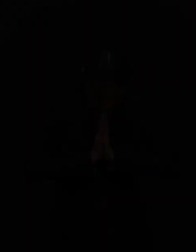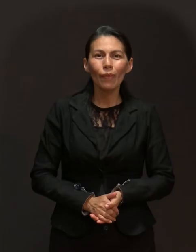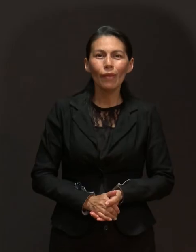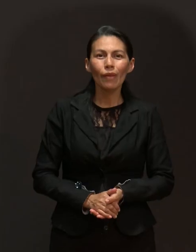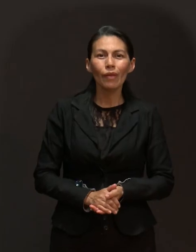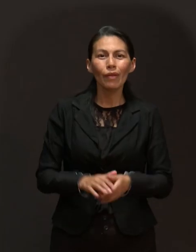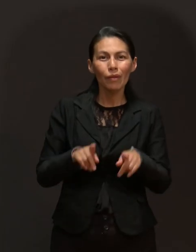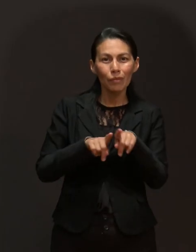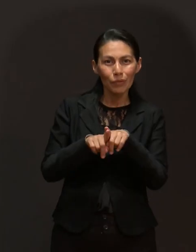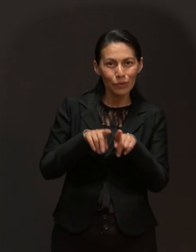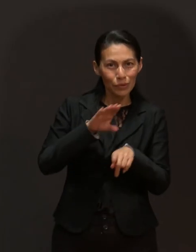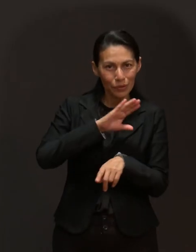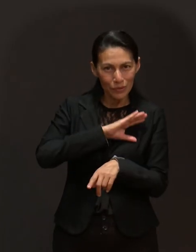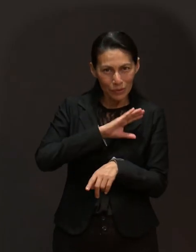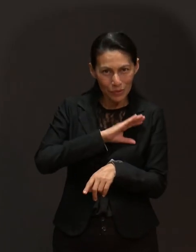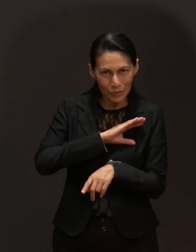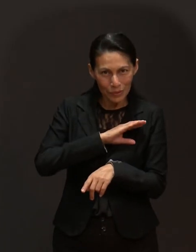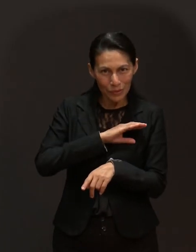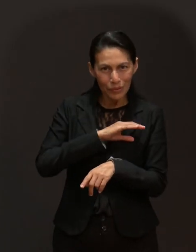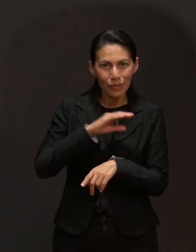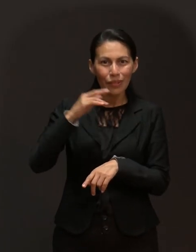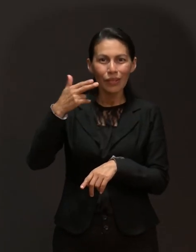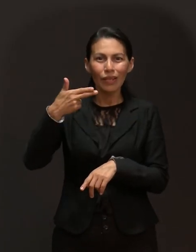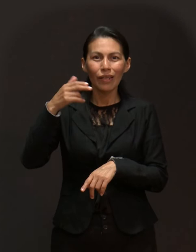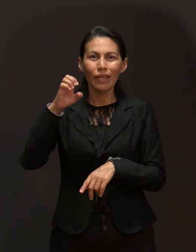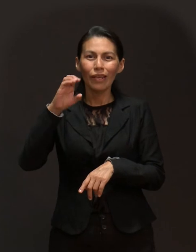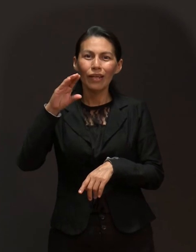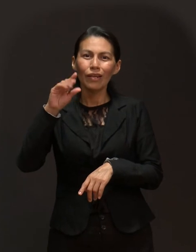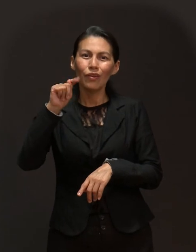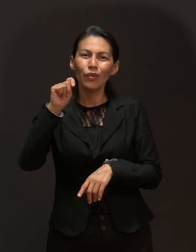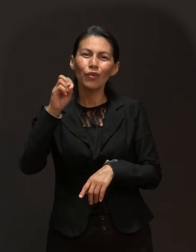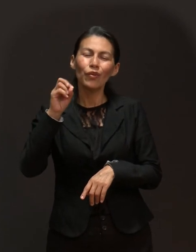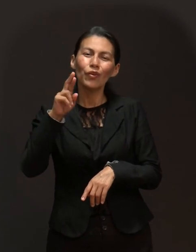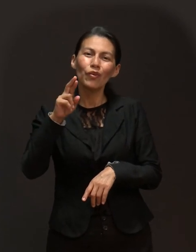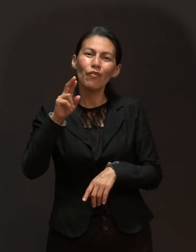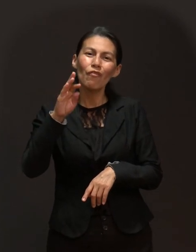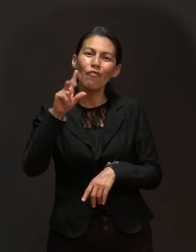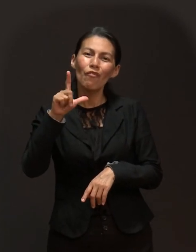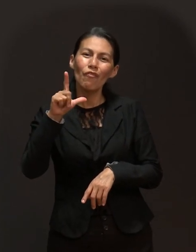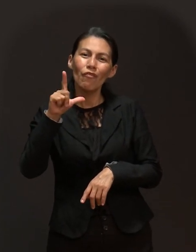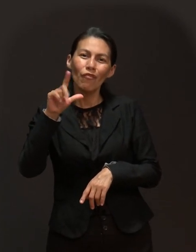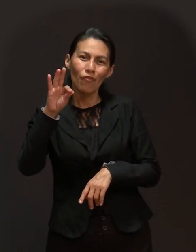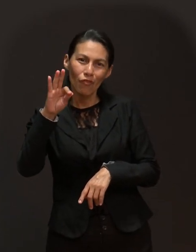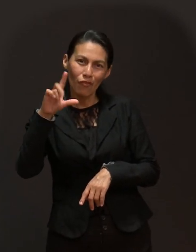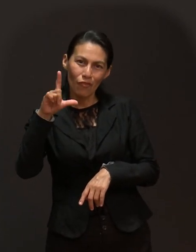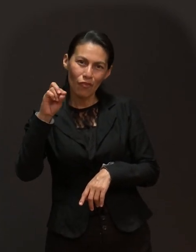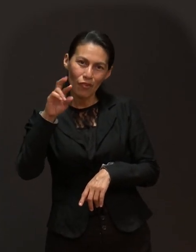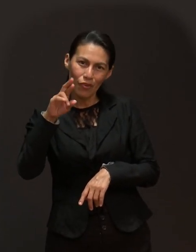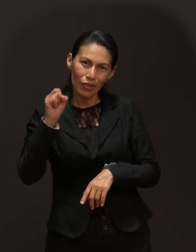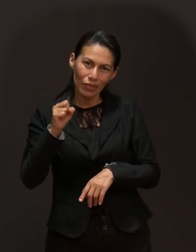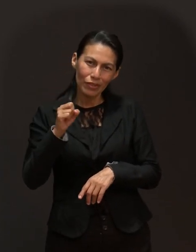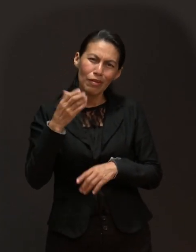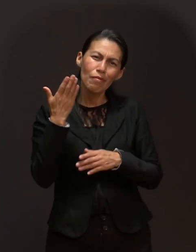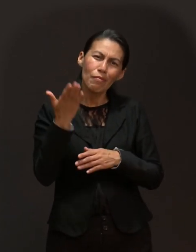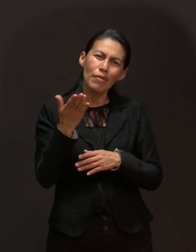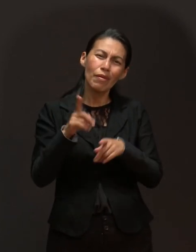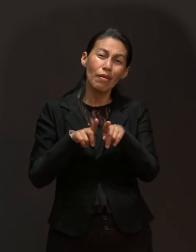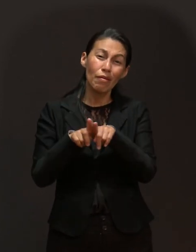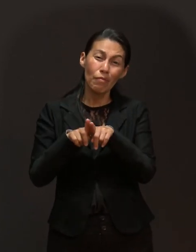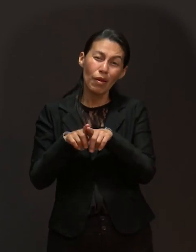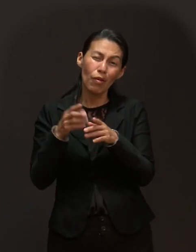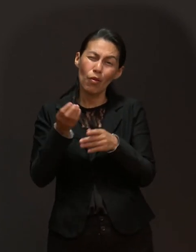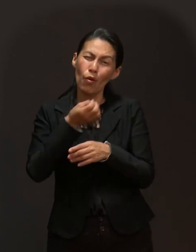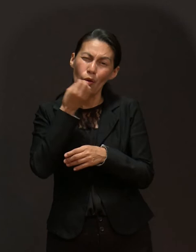Nos ha pedido Héctor Flores que oremos por su hermano Él tuvo un